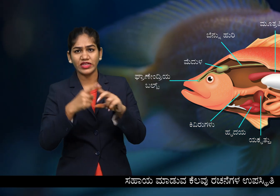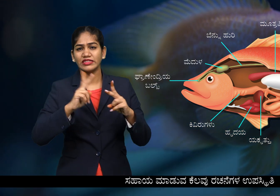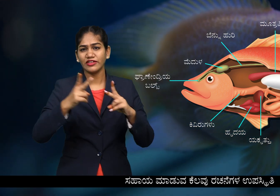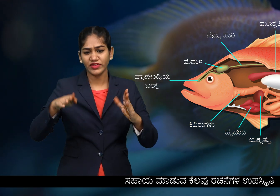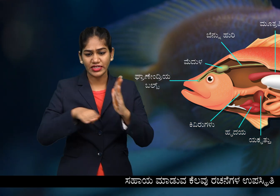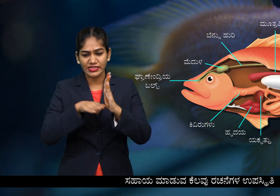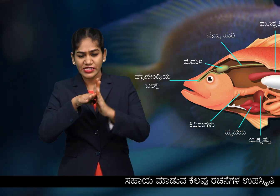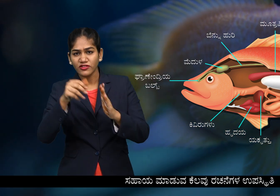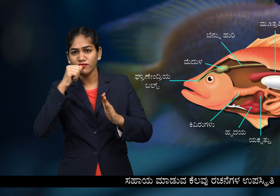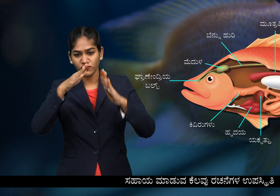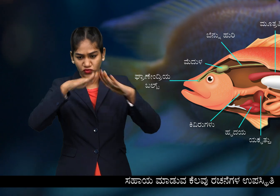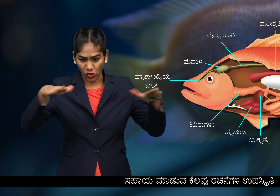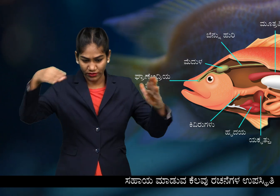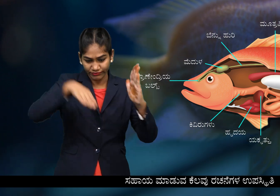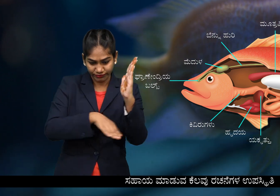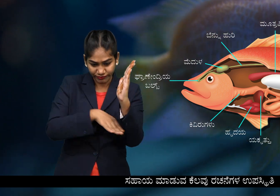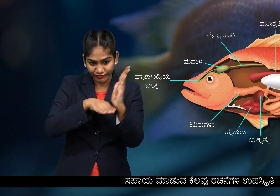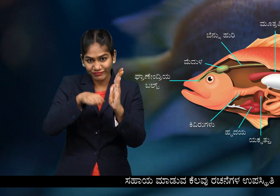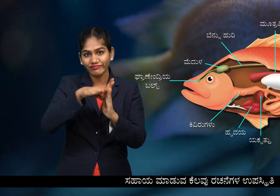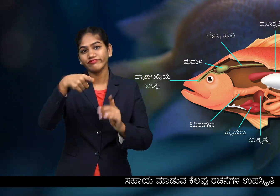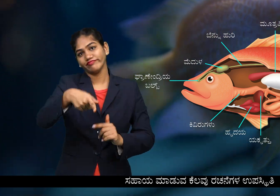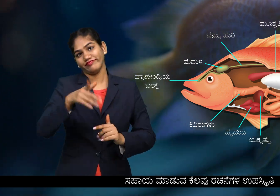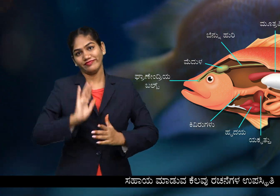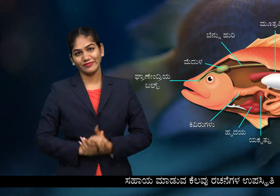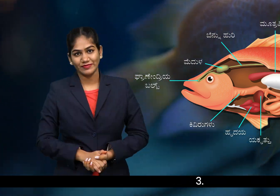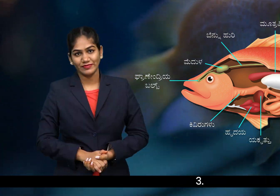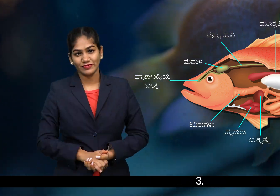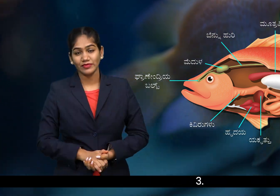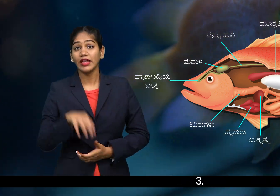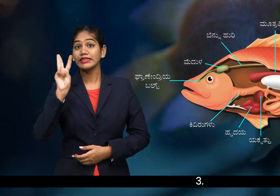ಸಹಾಯ ಮಾಡುವ ಕೆಲವು ರಚನೆಗಳ ಉಪಸ್ಥಿತಿ.